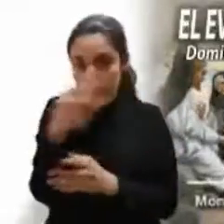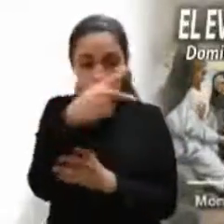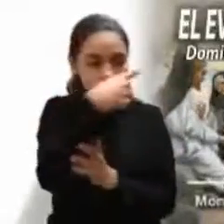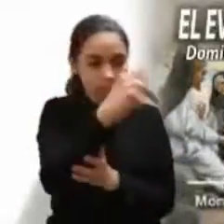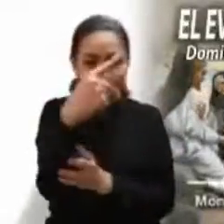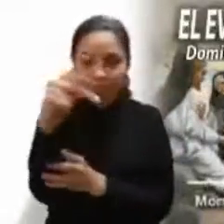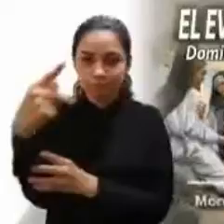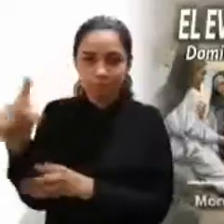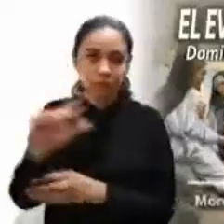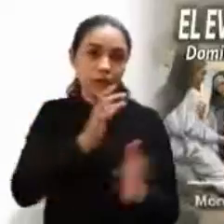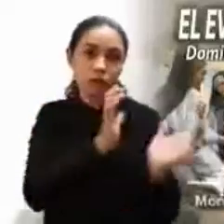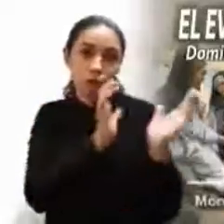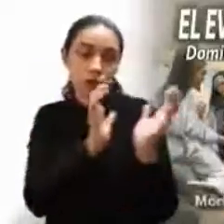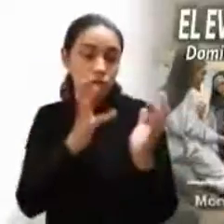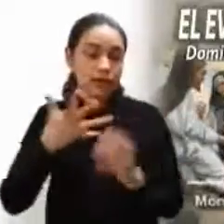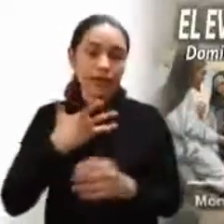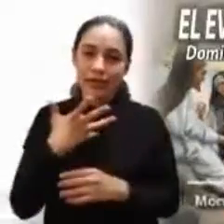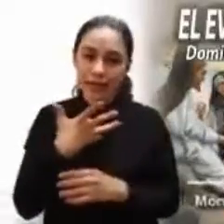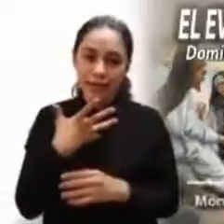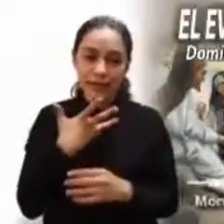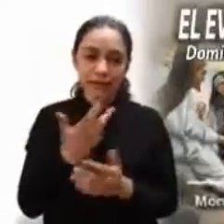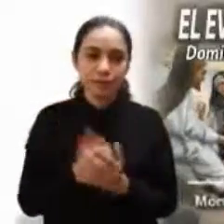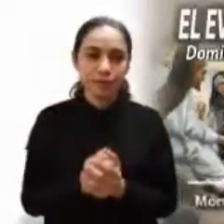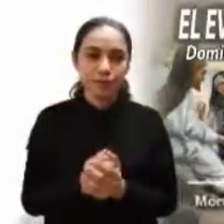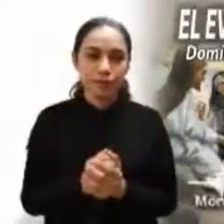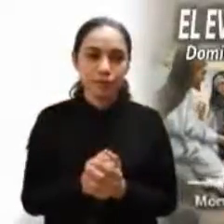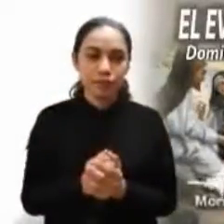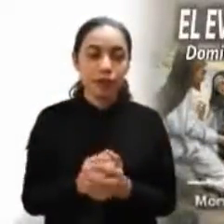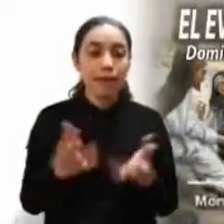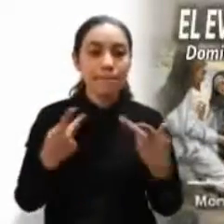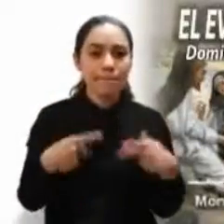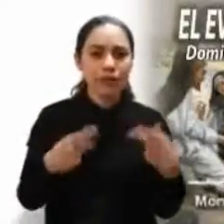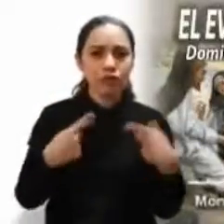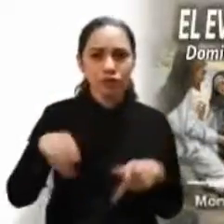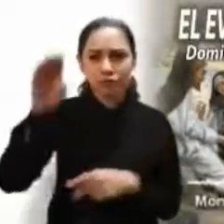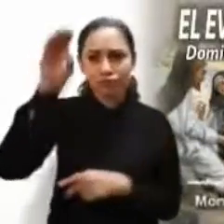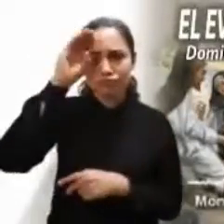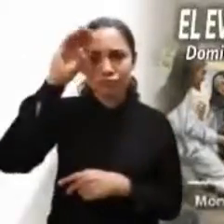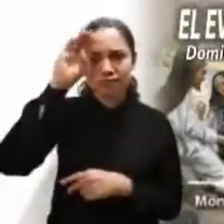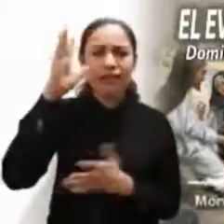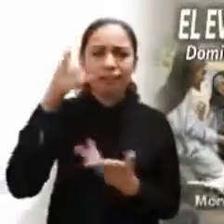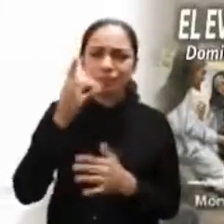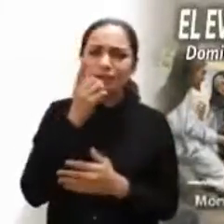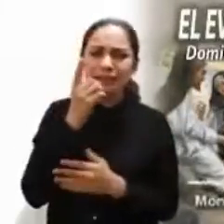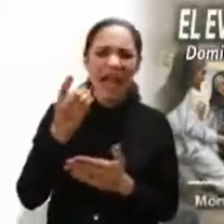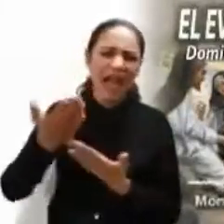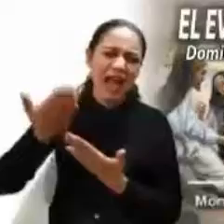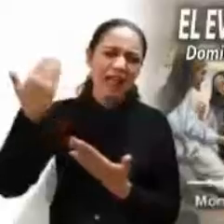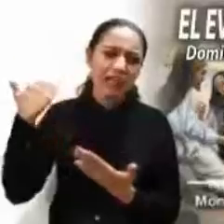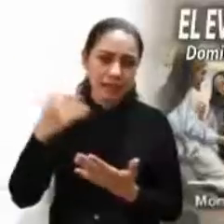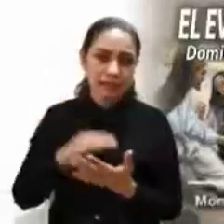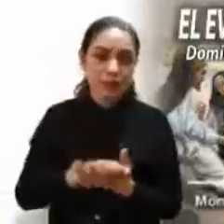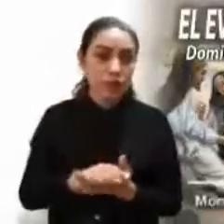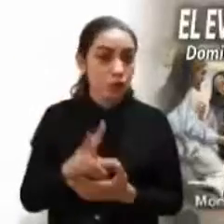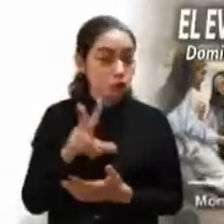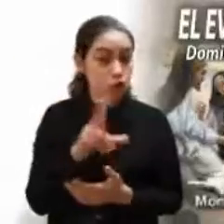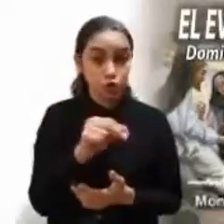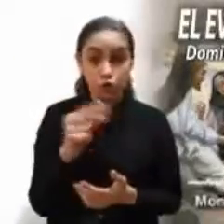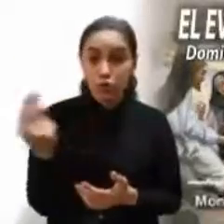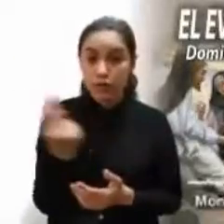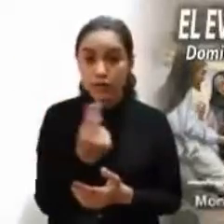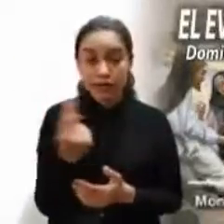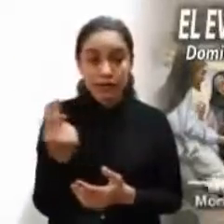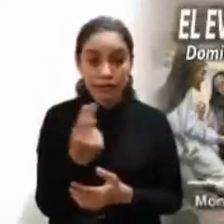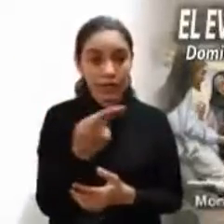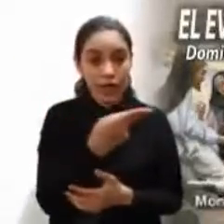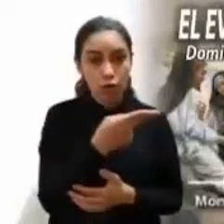pensador contemplando a los cristianos: no hace falta que digan quién es Jesús para ustedes. Por su forma